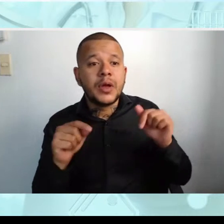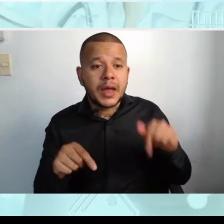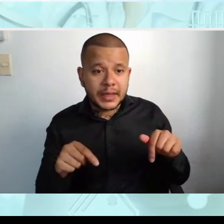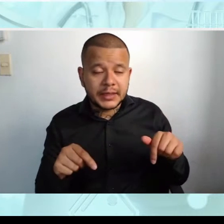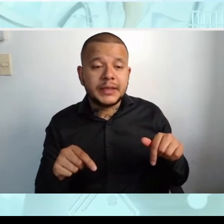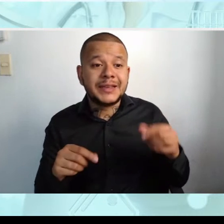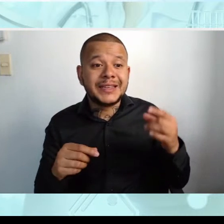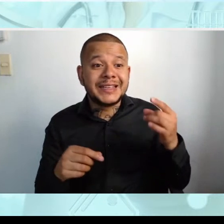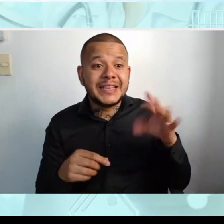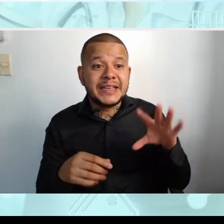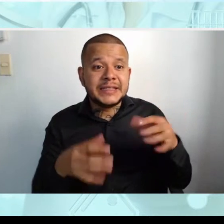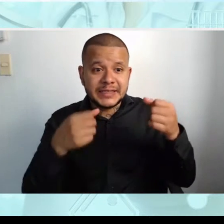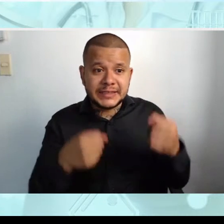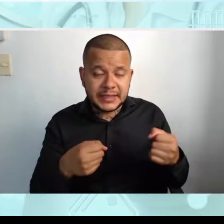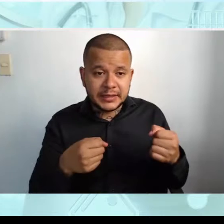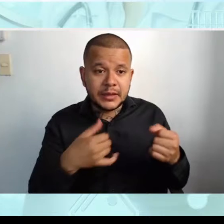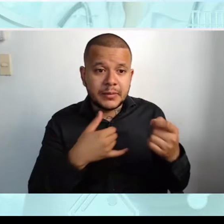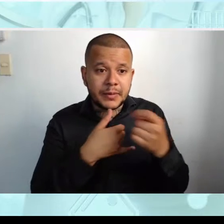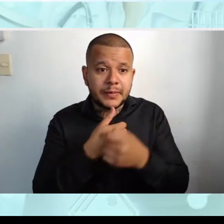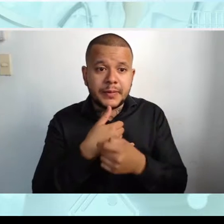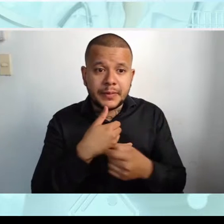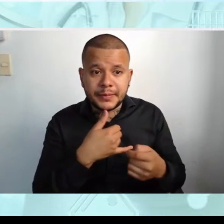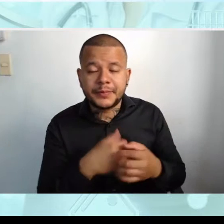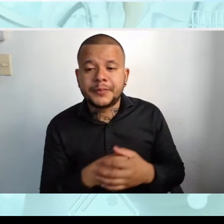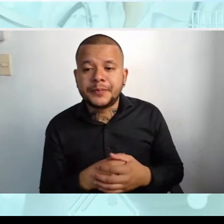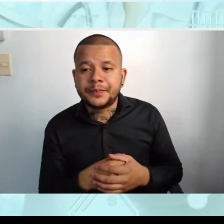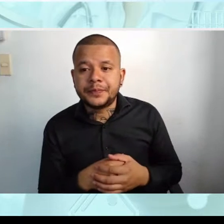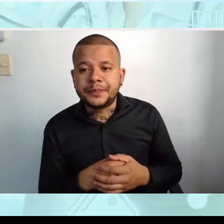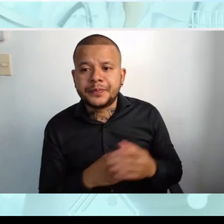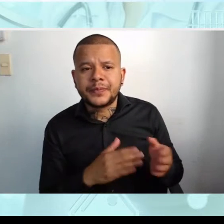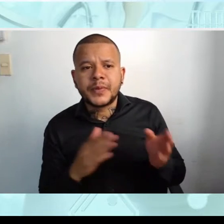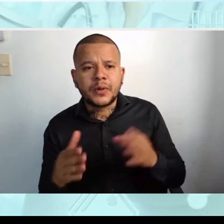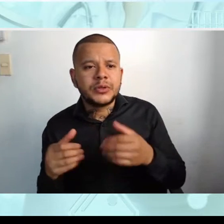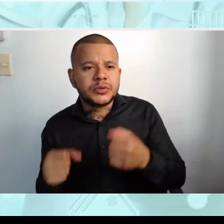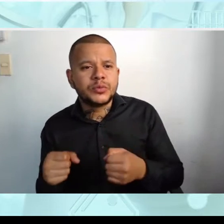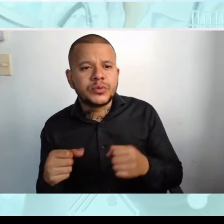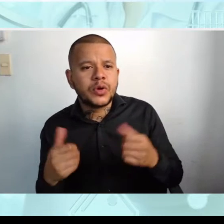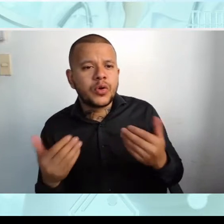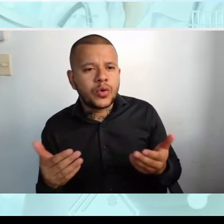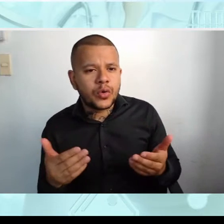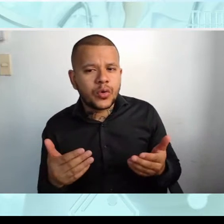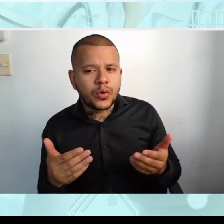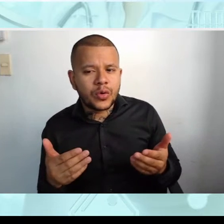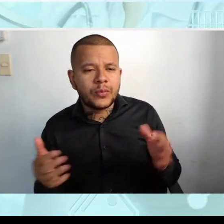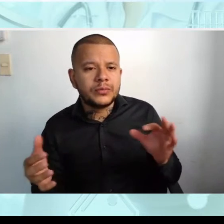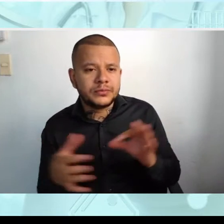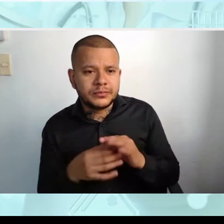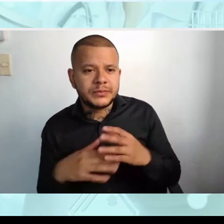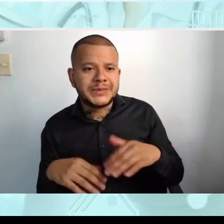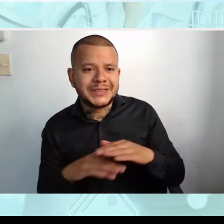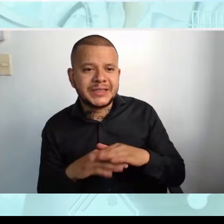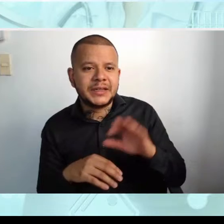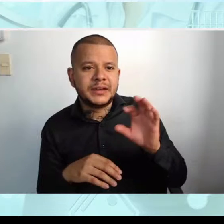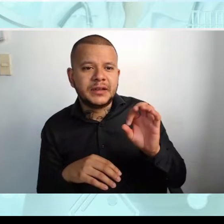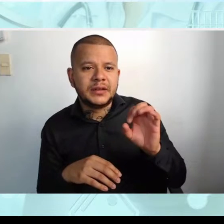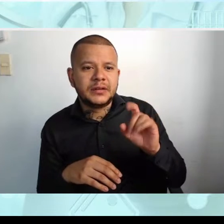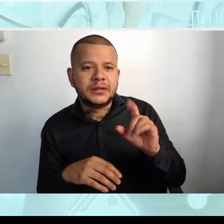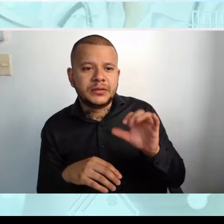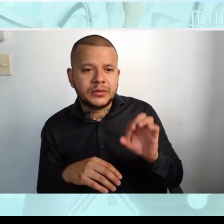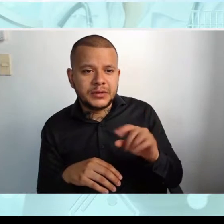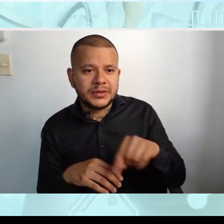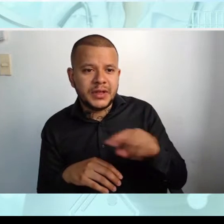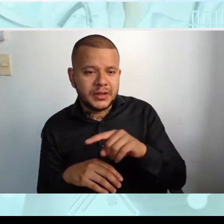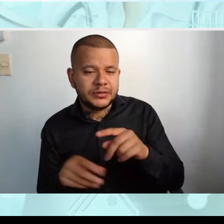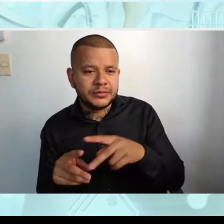en el país y en otras sucursales lo hacemos a través de Virrey Solís. Esto se ha trabajado con estos